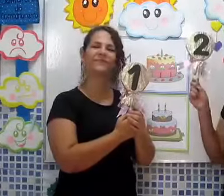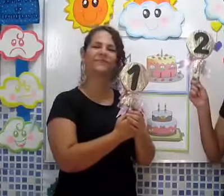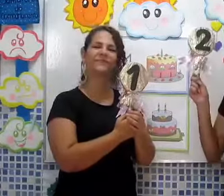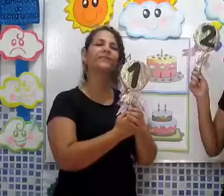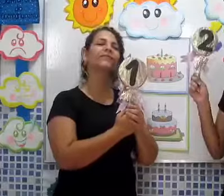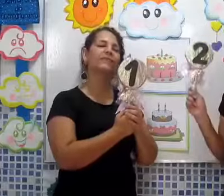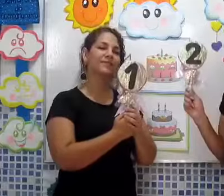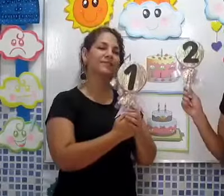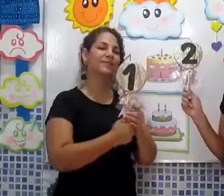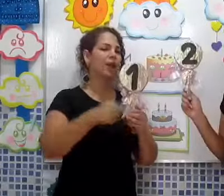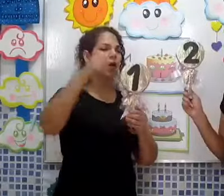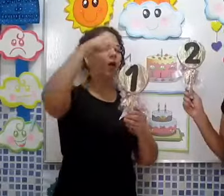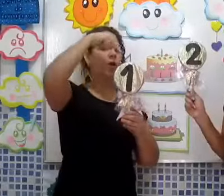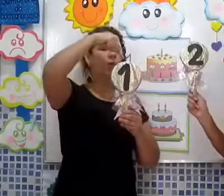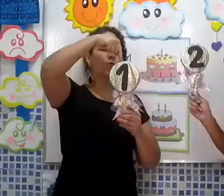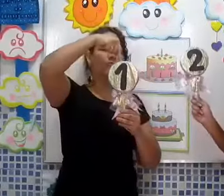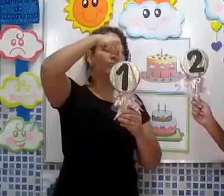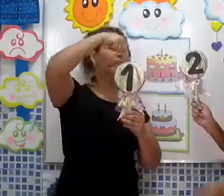número 2.